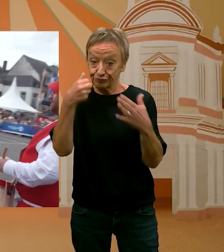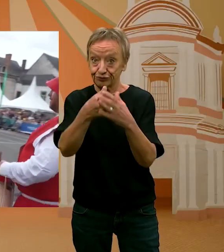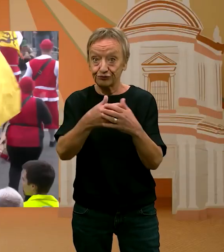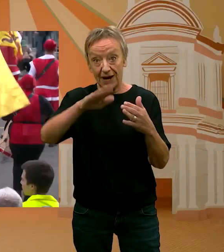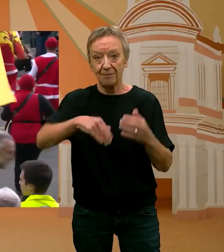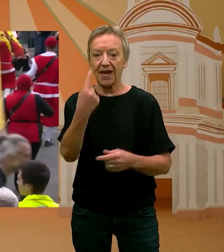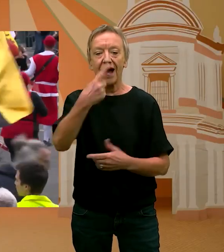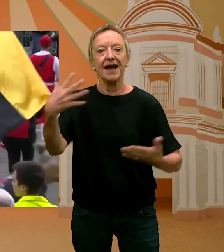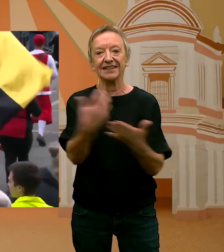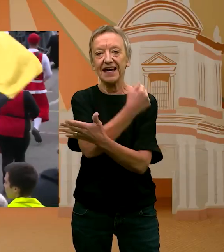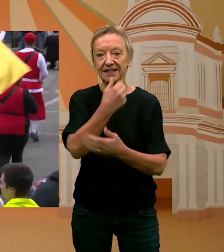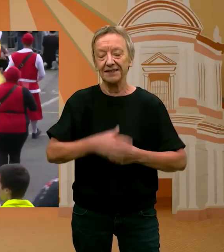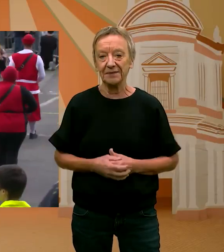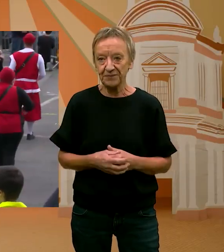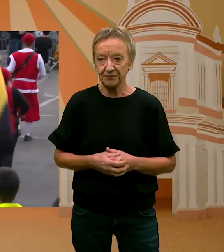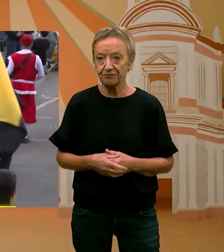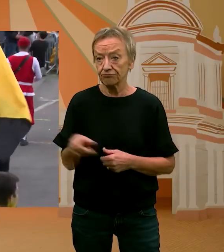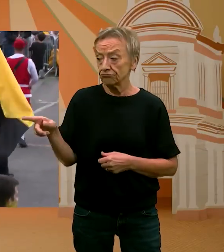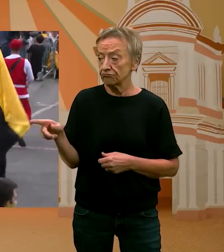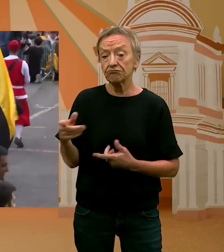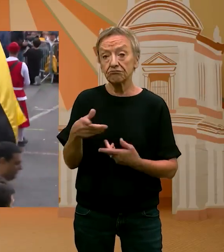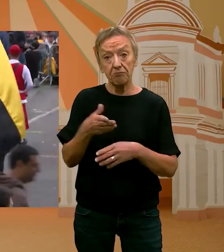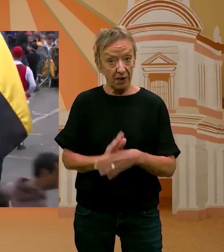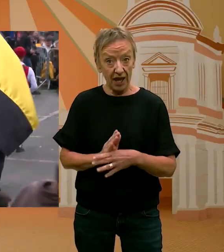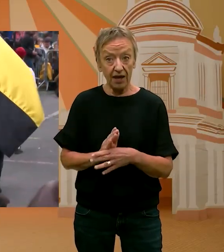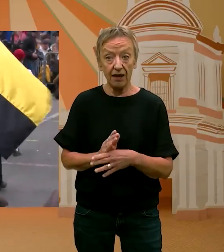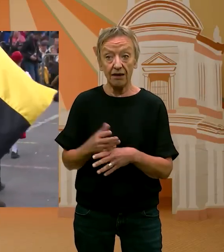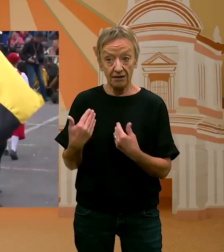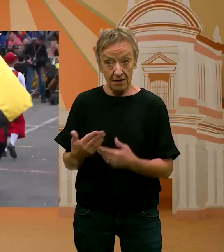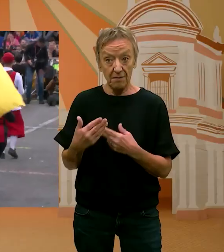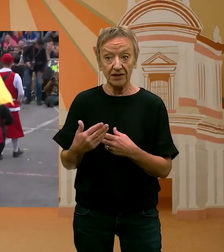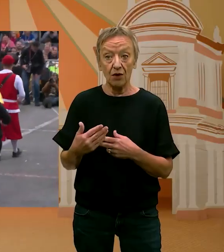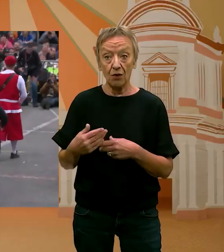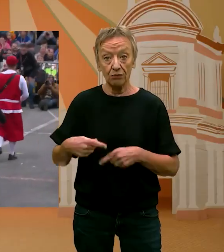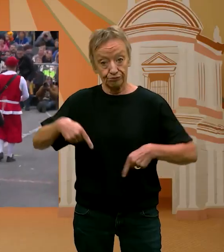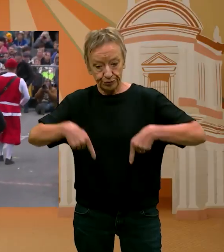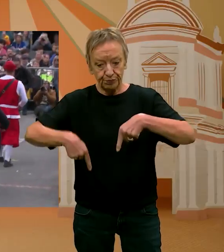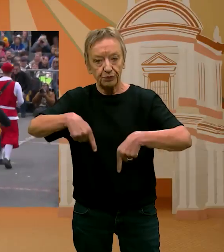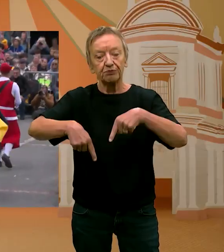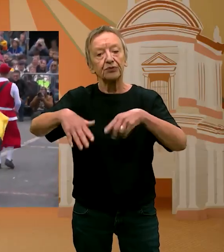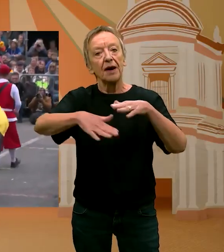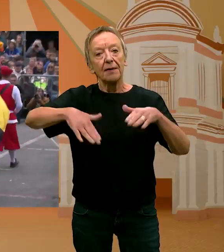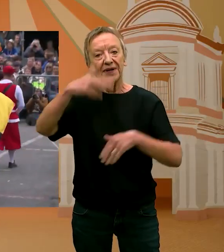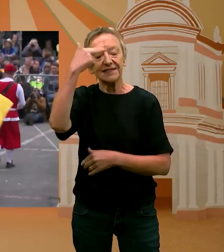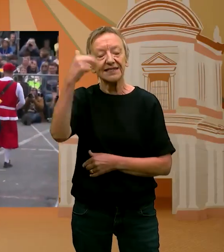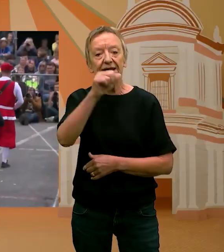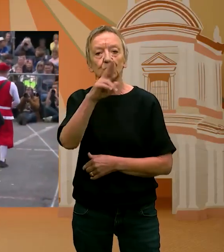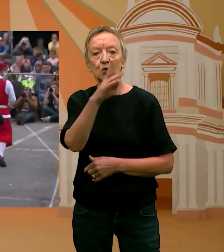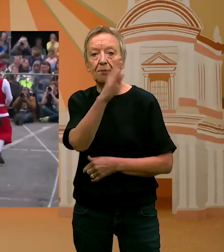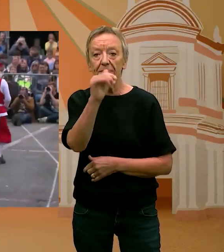des échasseurs namurois sont prêts. Ils rentrent à l'instant sur la place Saint-Aubin pour vivre ce combat avec nous deux consultants pour nous initier